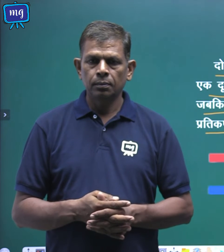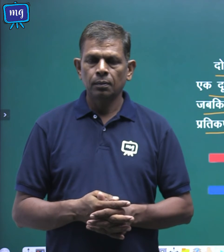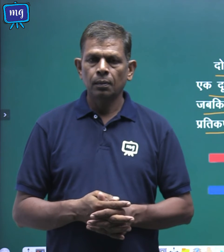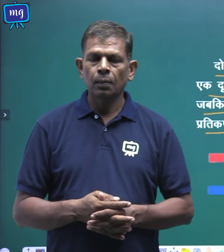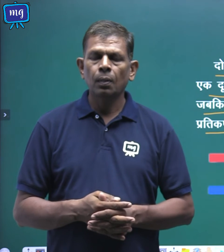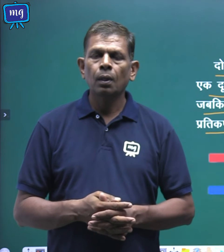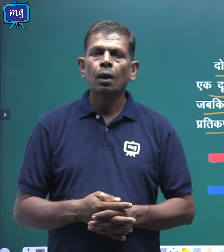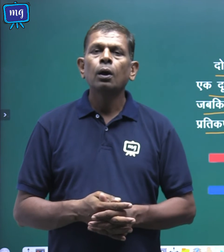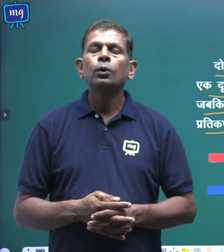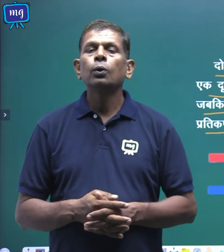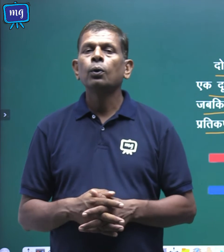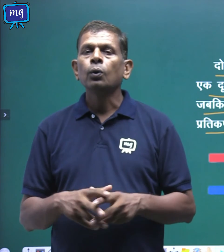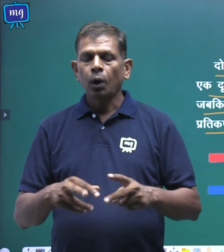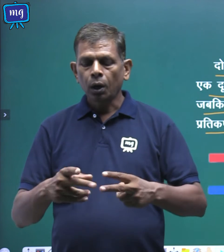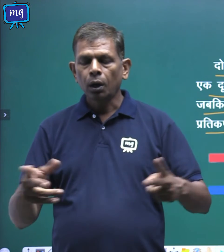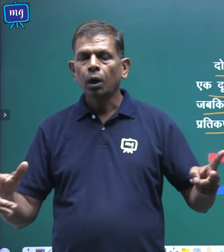असमान ध्रुव तो